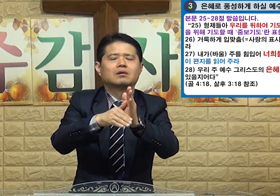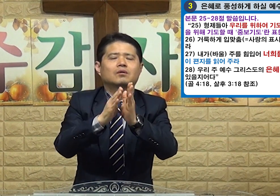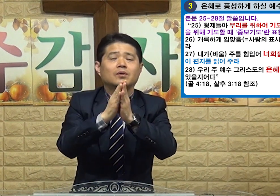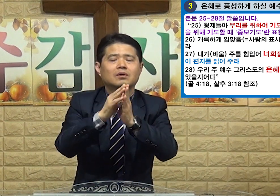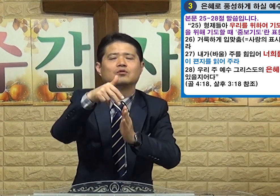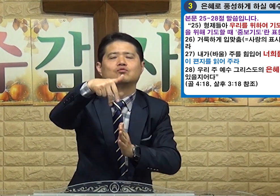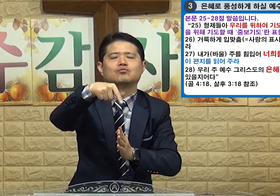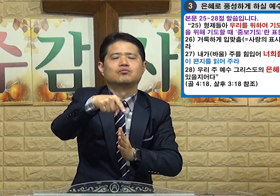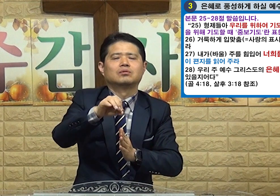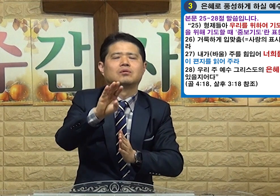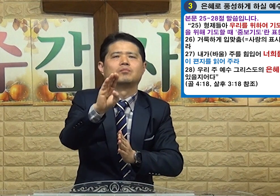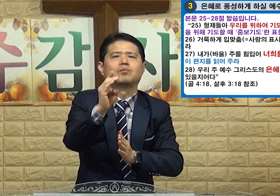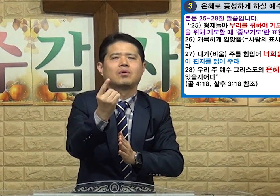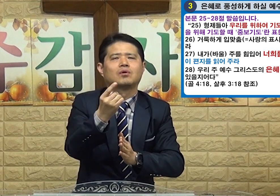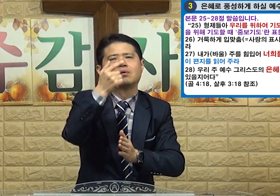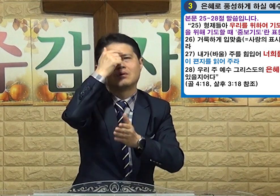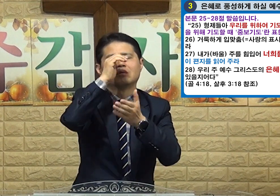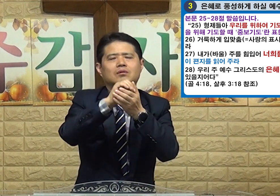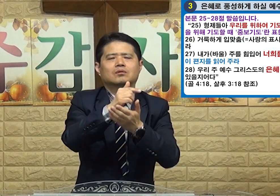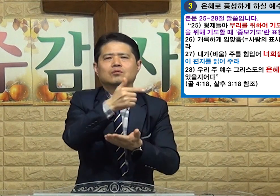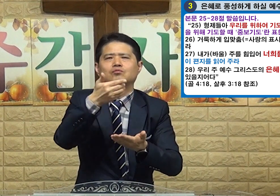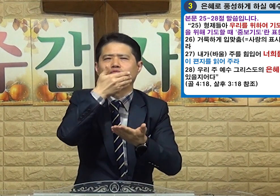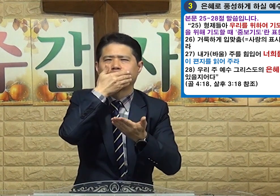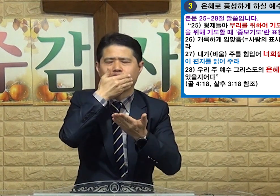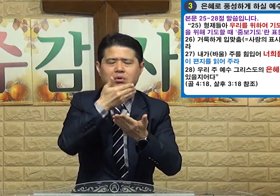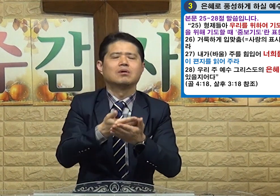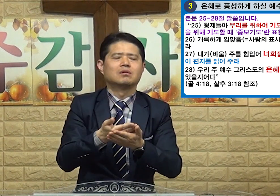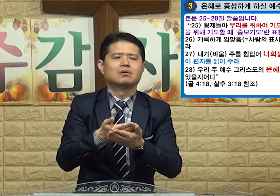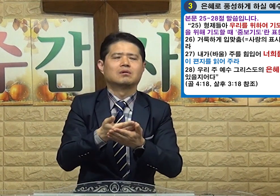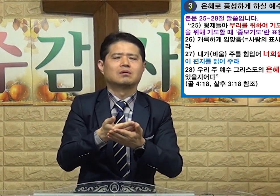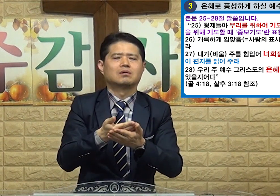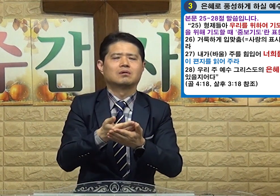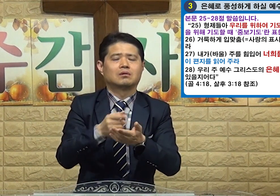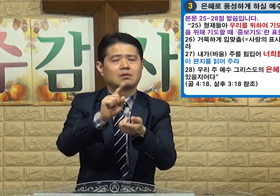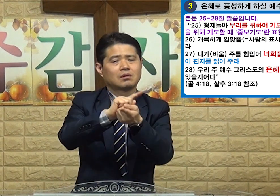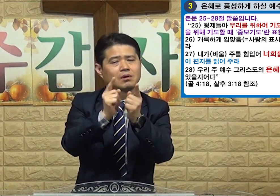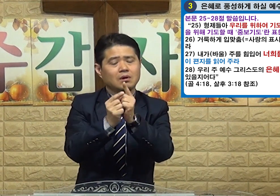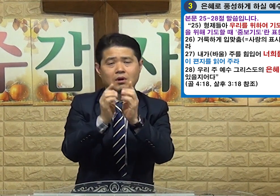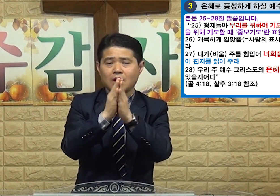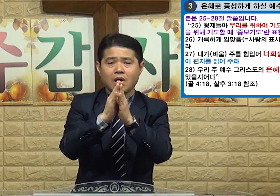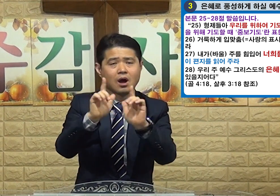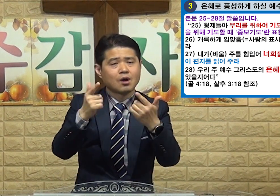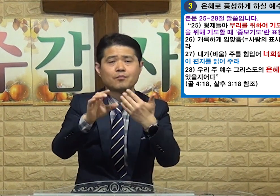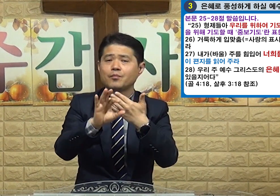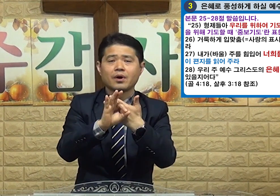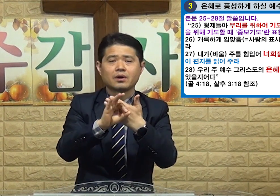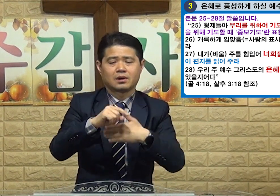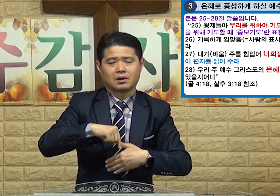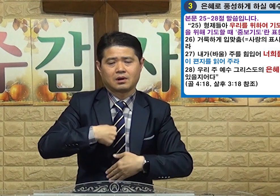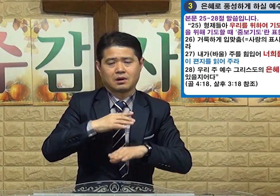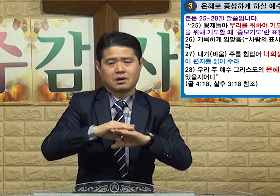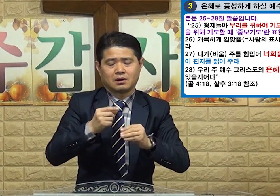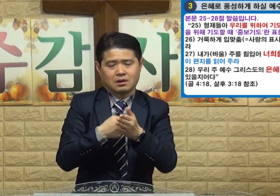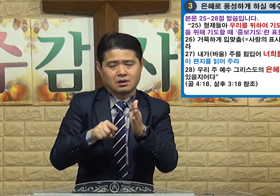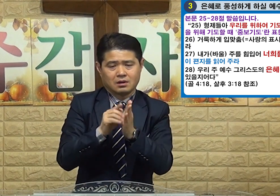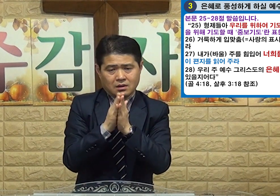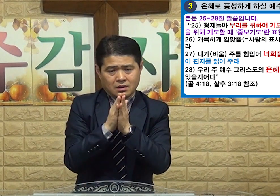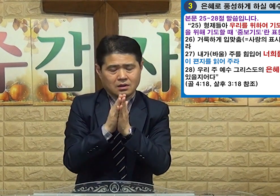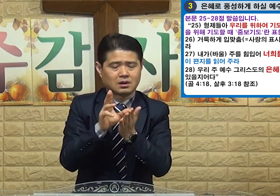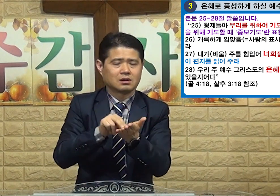위해서 우리가 기도를 하고 바로 중보기도가 이렇게 중요하다는 것입니다. 서로를 위해서 기도하지 않는다면